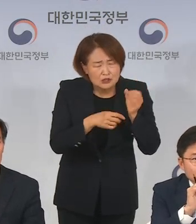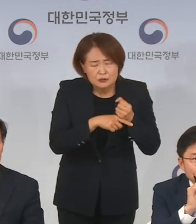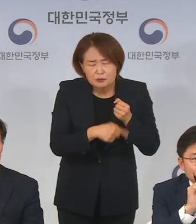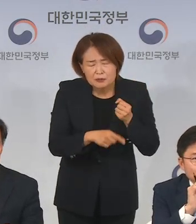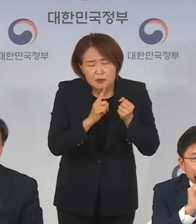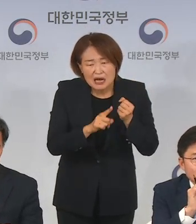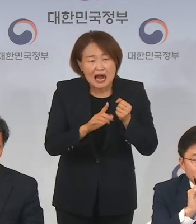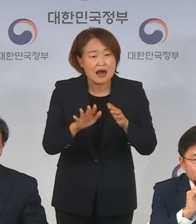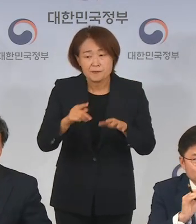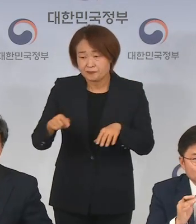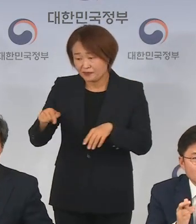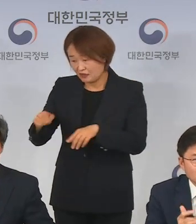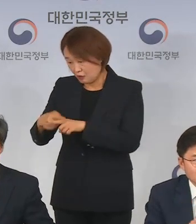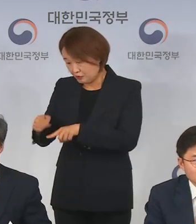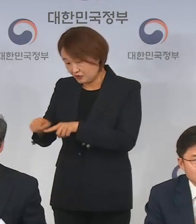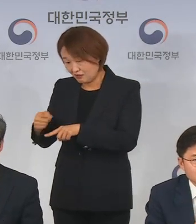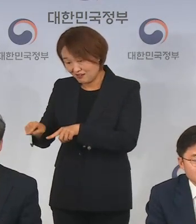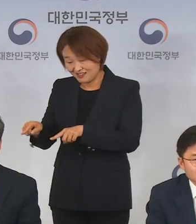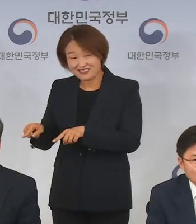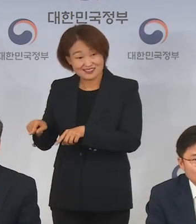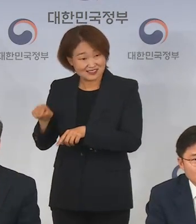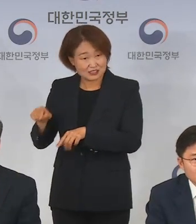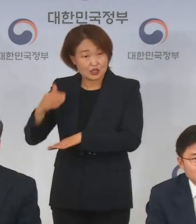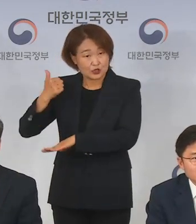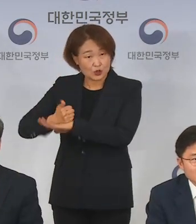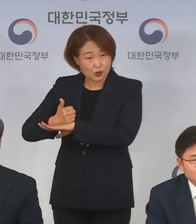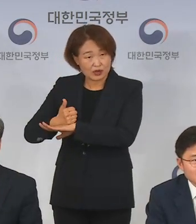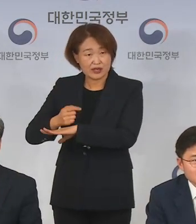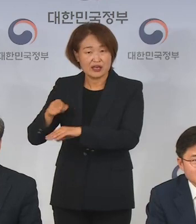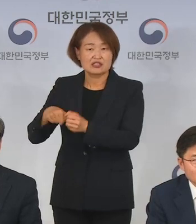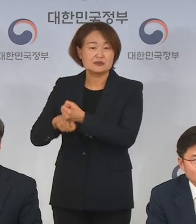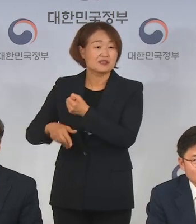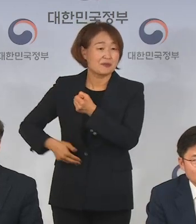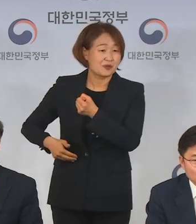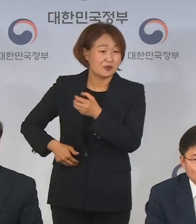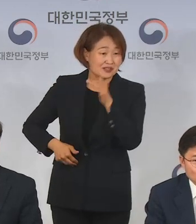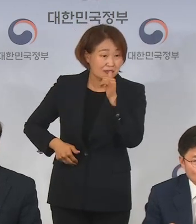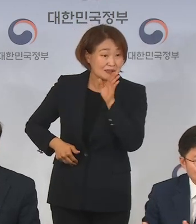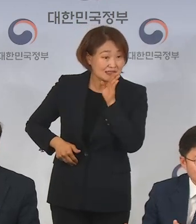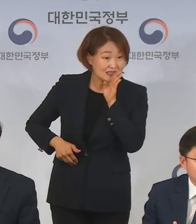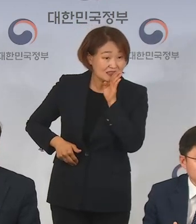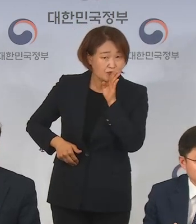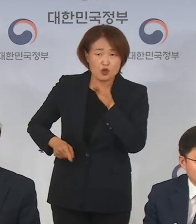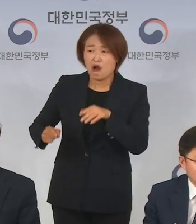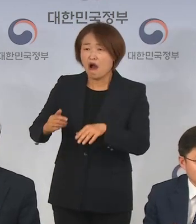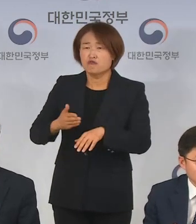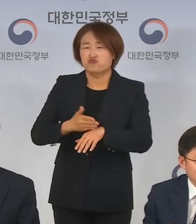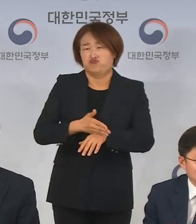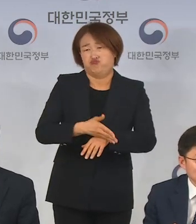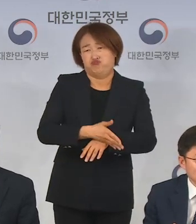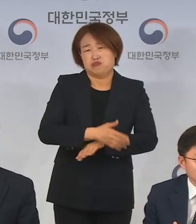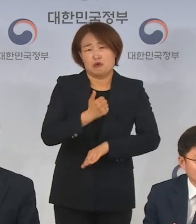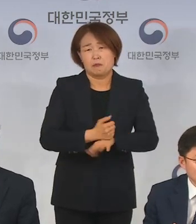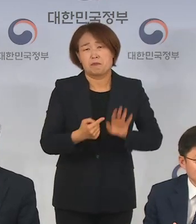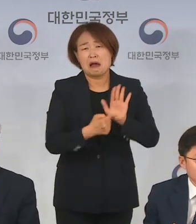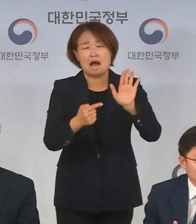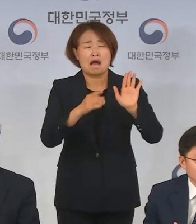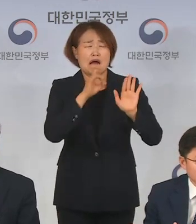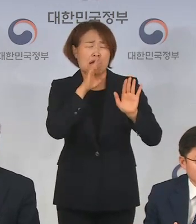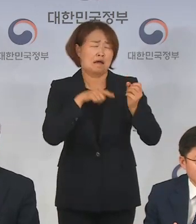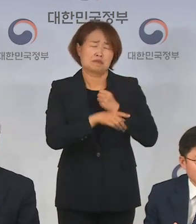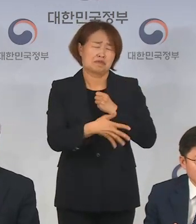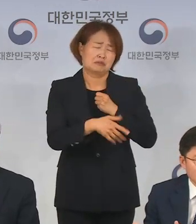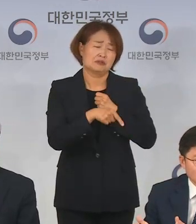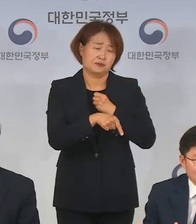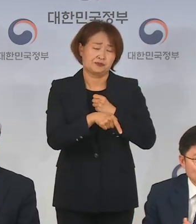시료라고 하는 것을 분석한다는 얘기는 그 결과의 의미를 가져야 되잖아요. 뭐 너무 늦은 시기에 사실 분석값이 나오면 의미가